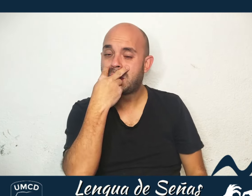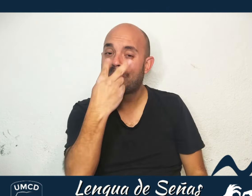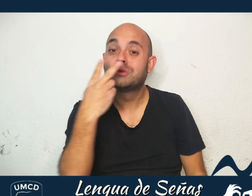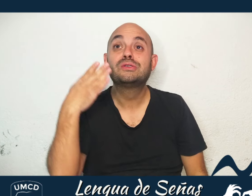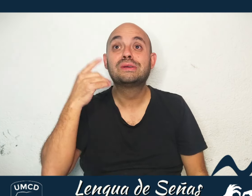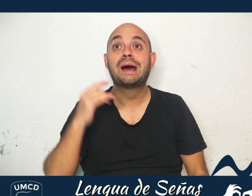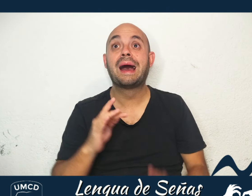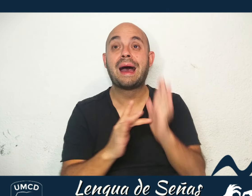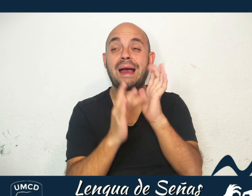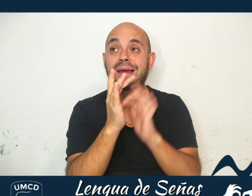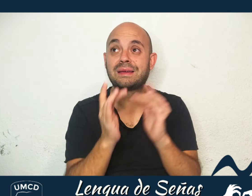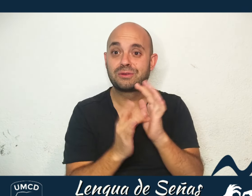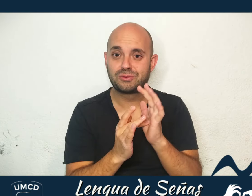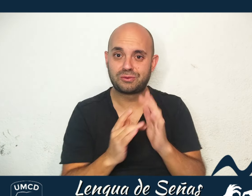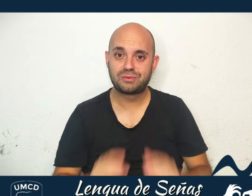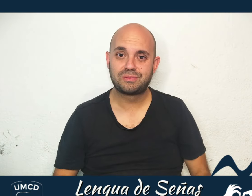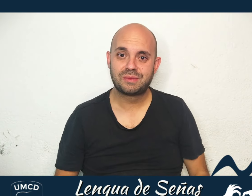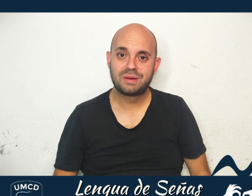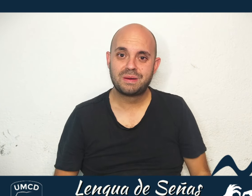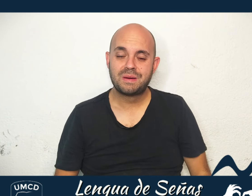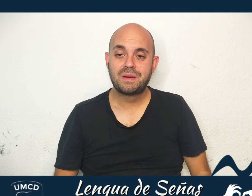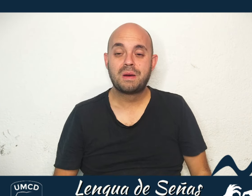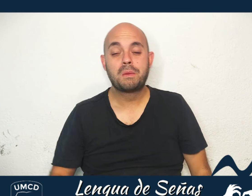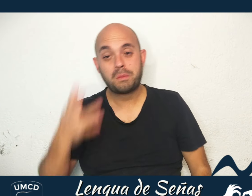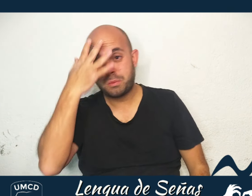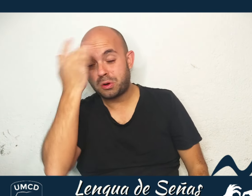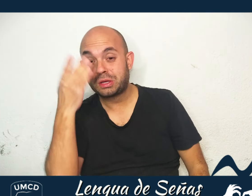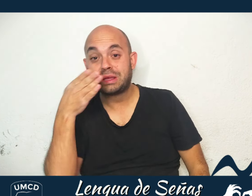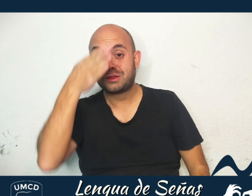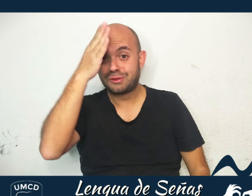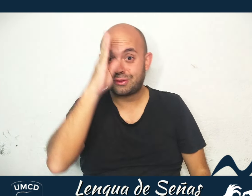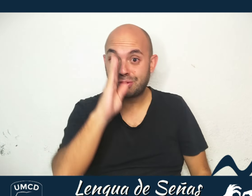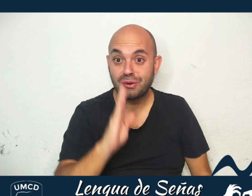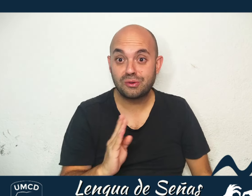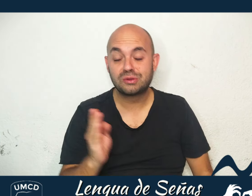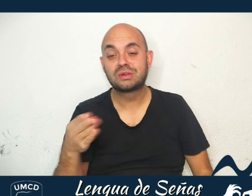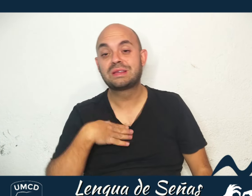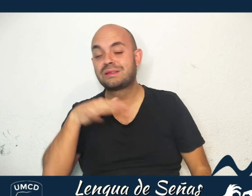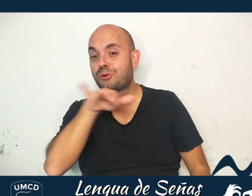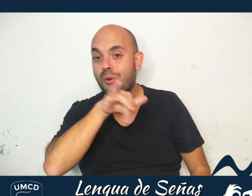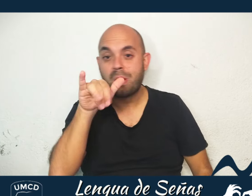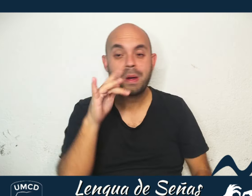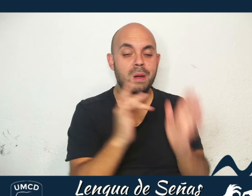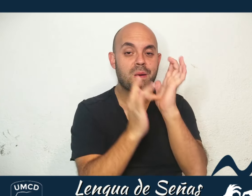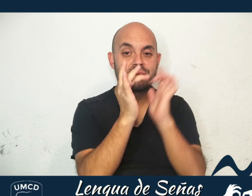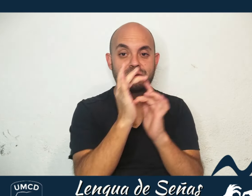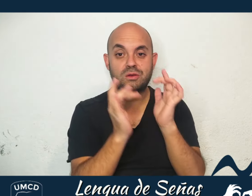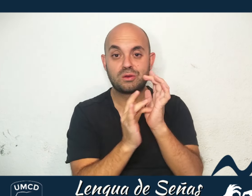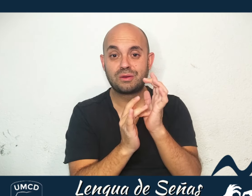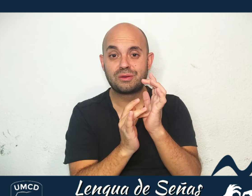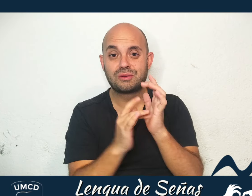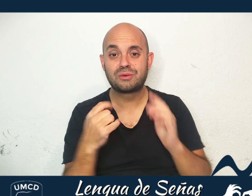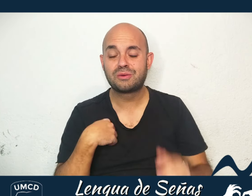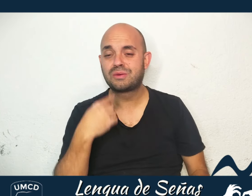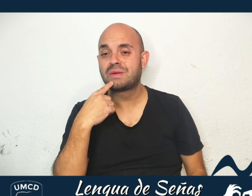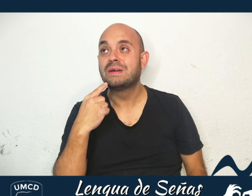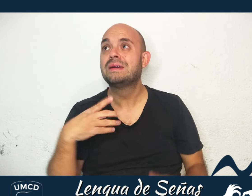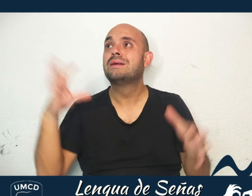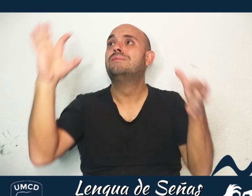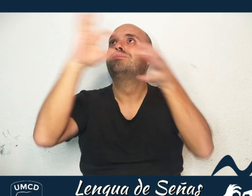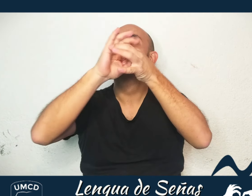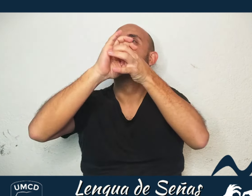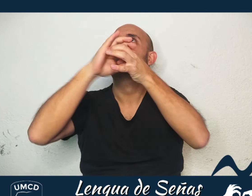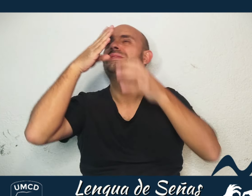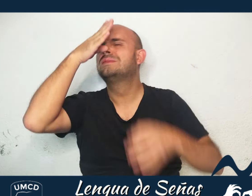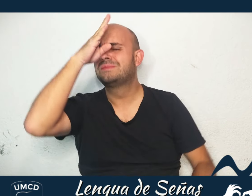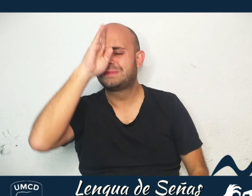a Jesucristo cara a cara, porque Él se hizo hombre, entonces podemos en esa manera relacionarnos con Él